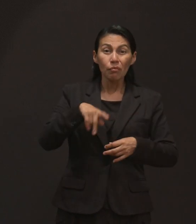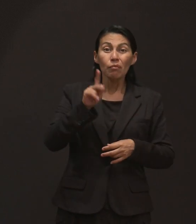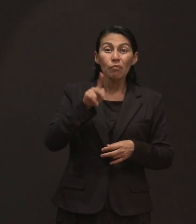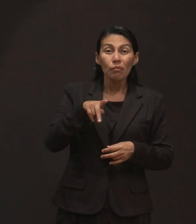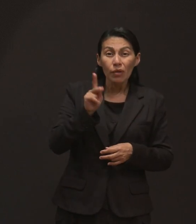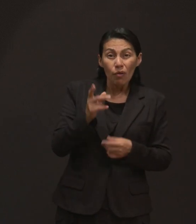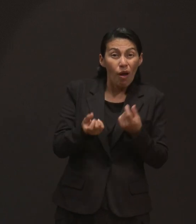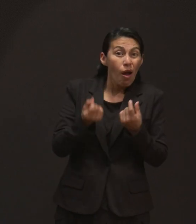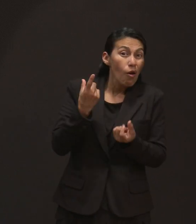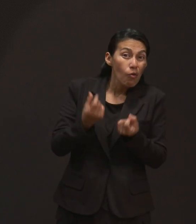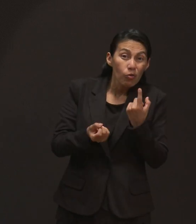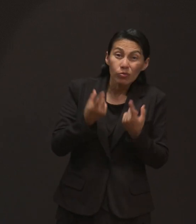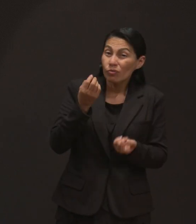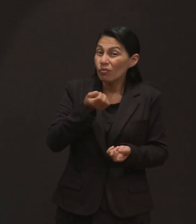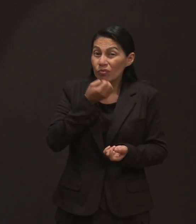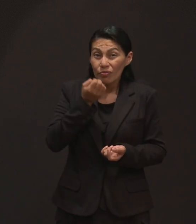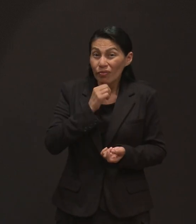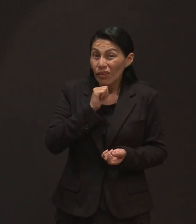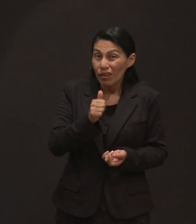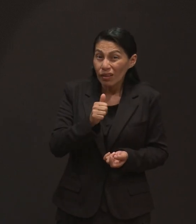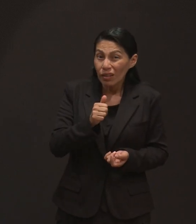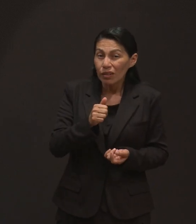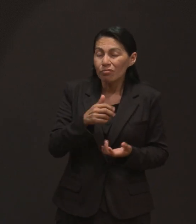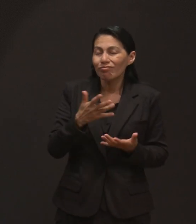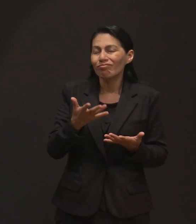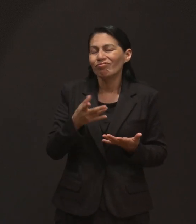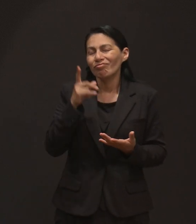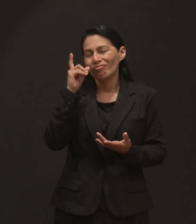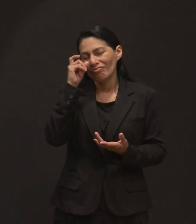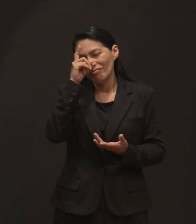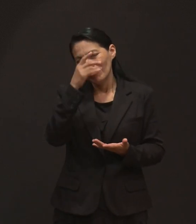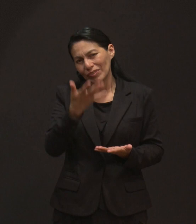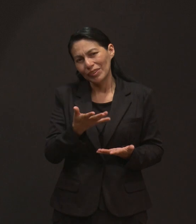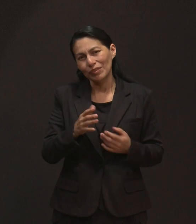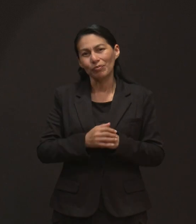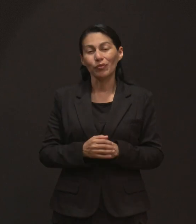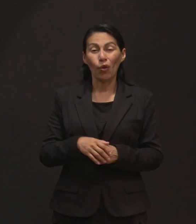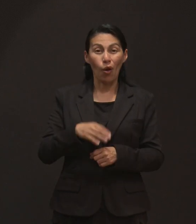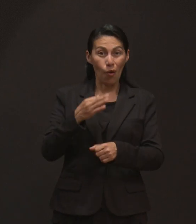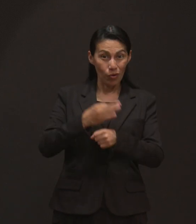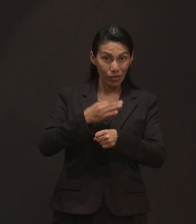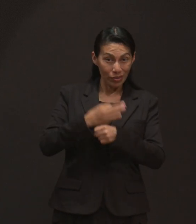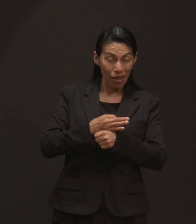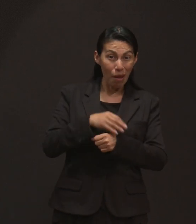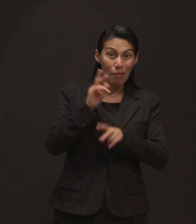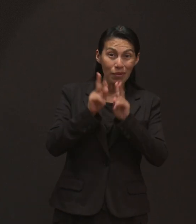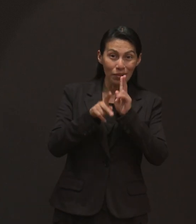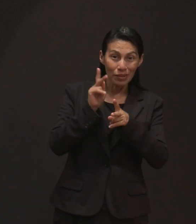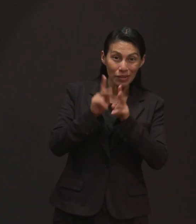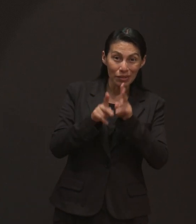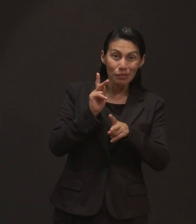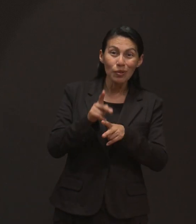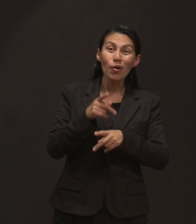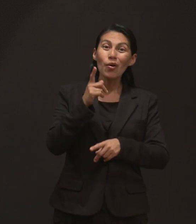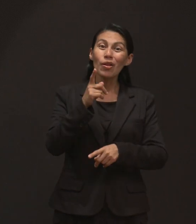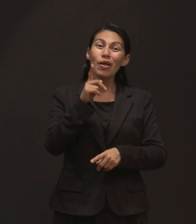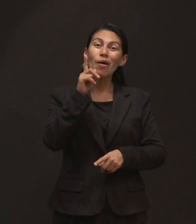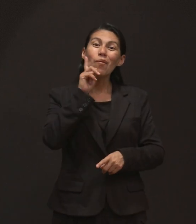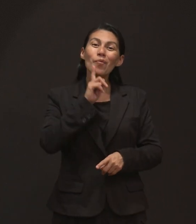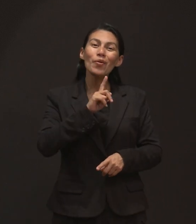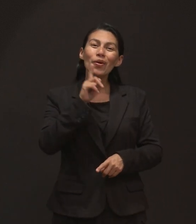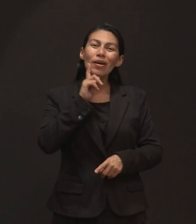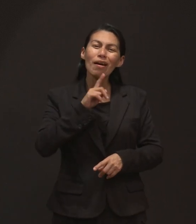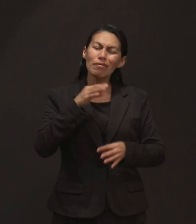trascendental para la vida. Esta noche platicaremos con una auténtica guerrera de la